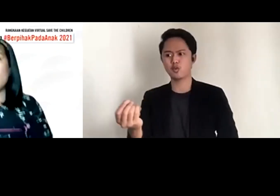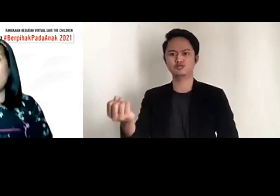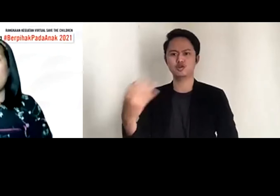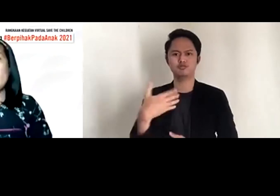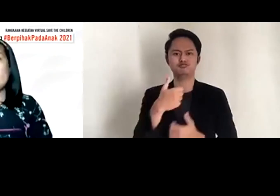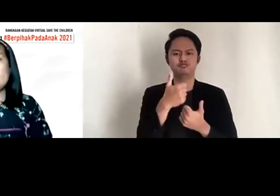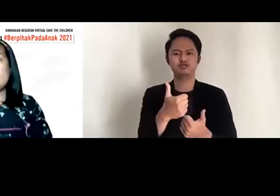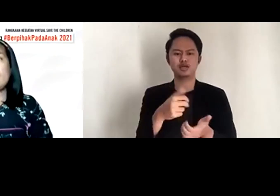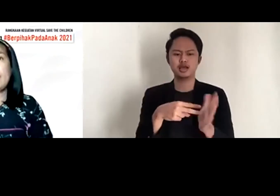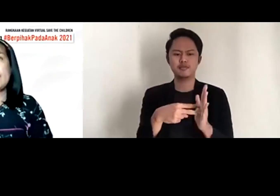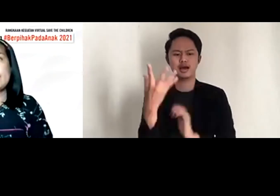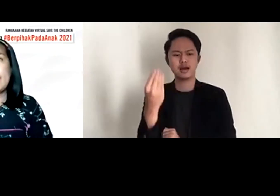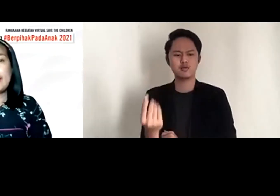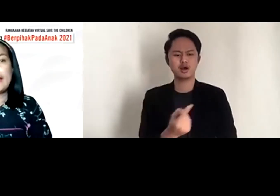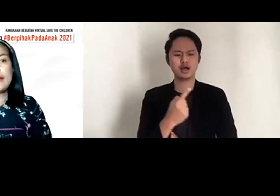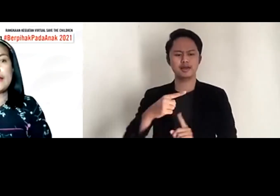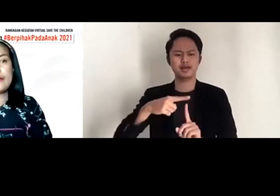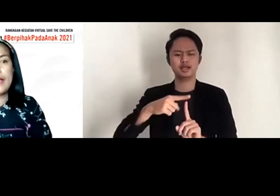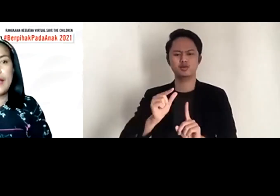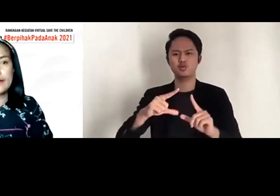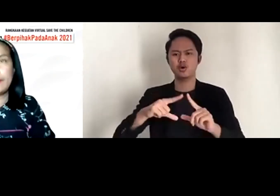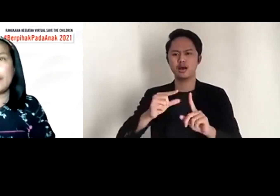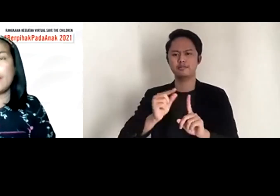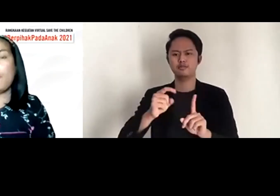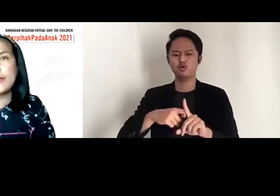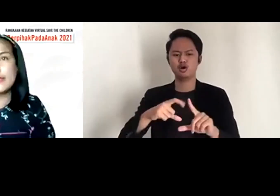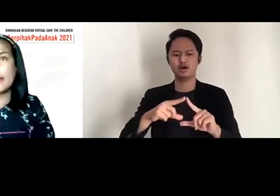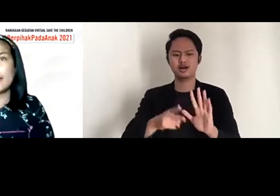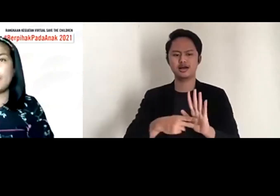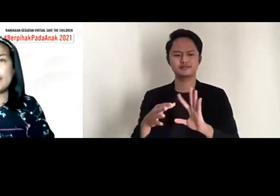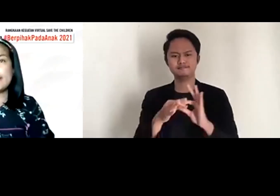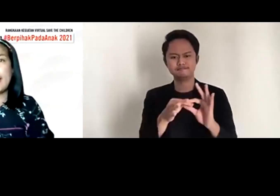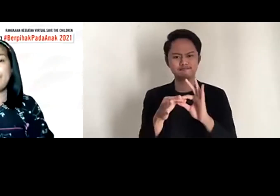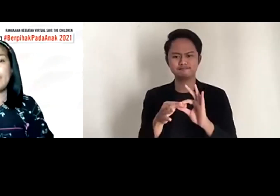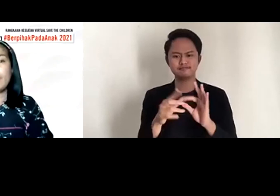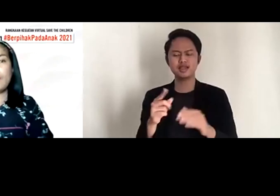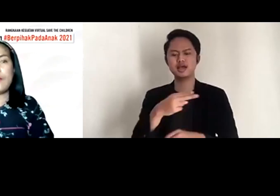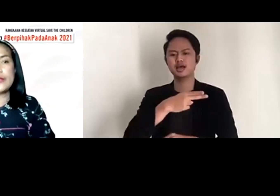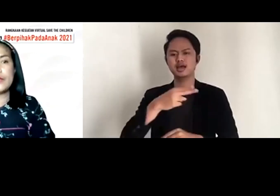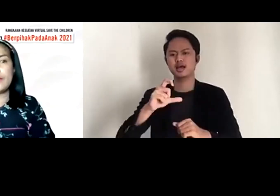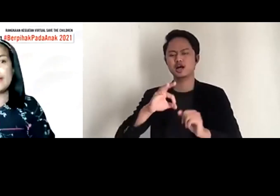di Desa Tupukan juga bekerja dengan ini pihak daripada Compassion Indonesia